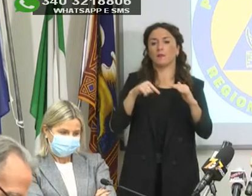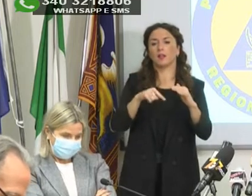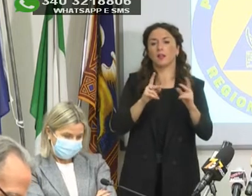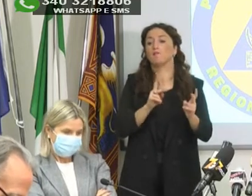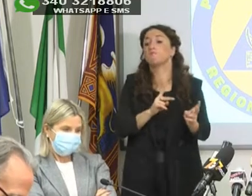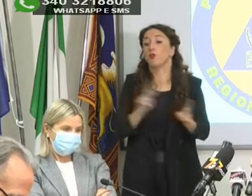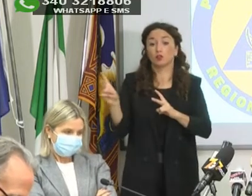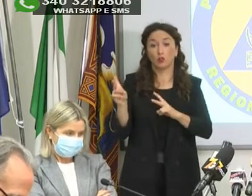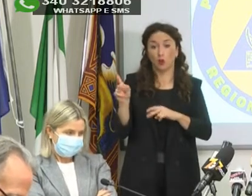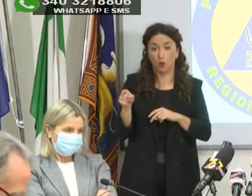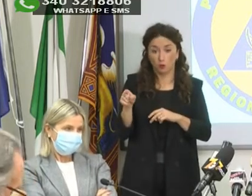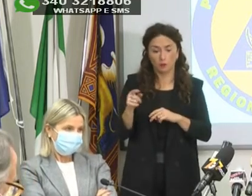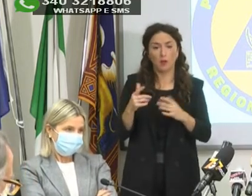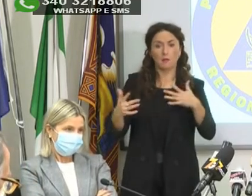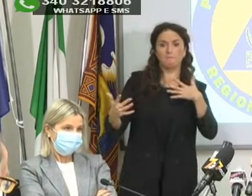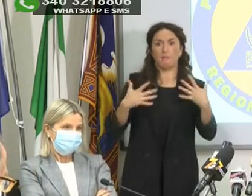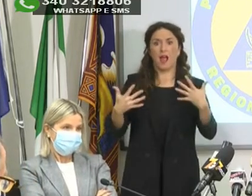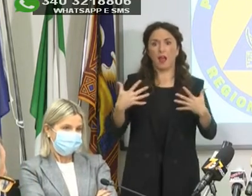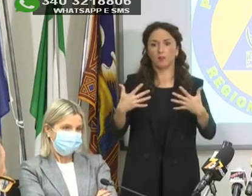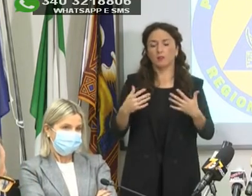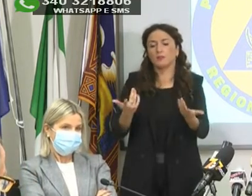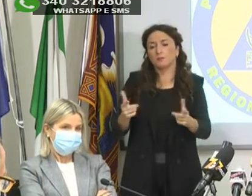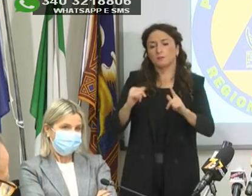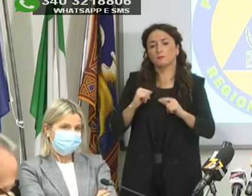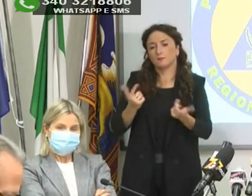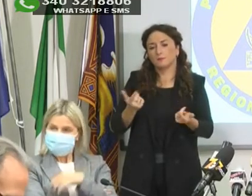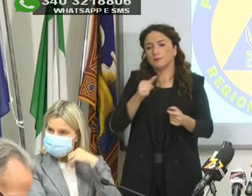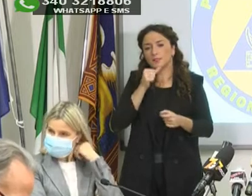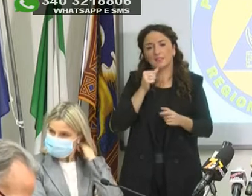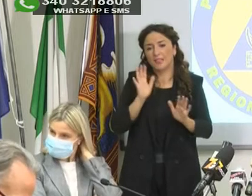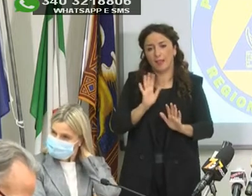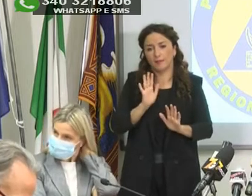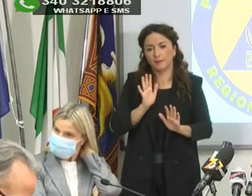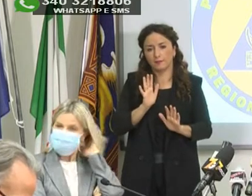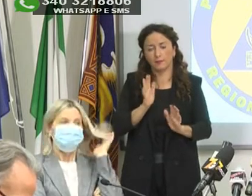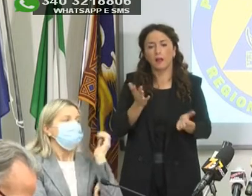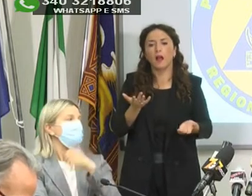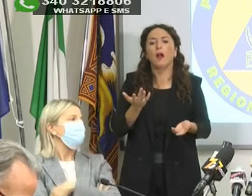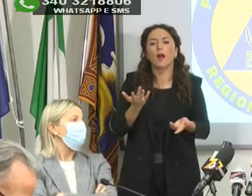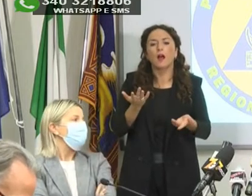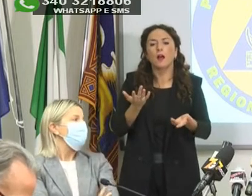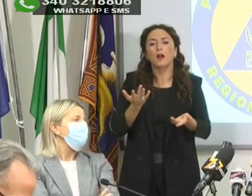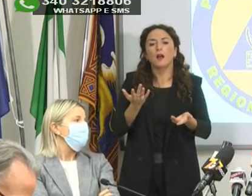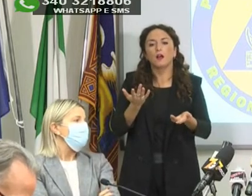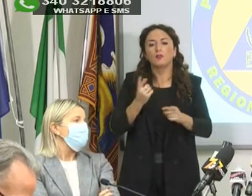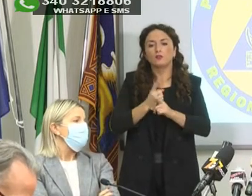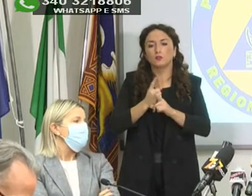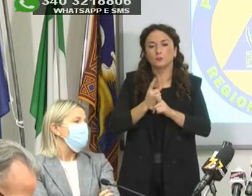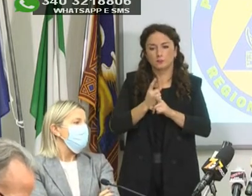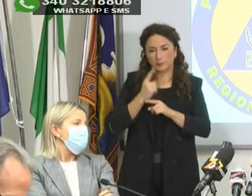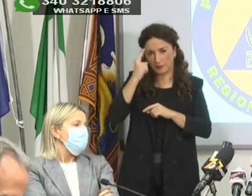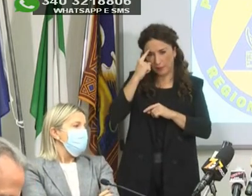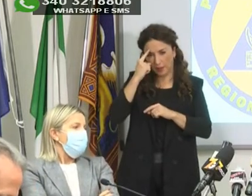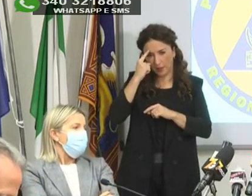pronto soccorso, del panico che non serve a nulla in questa fase. E allora uno, per farsi un'idea, cosa deve sapere? Deve sapere